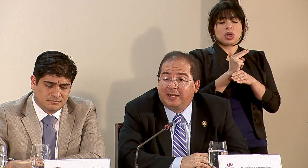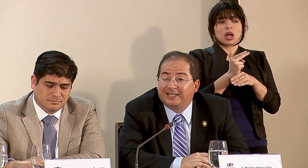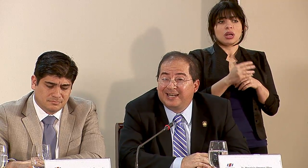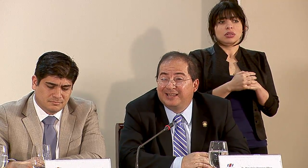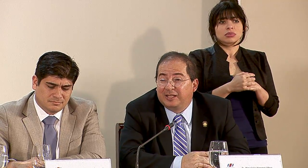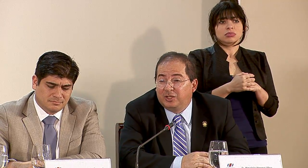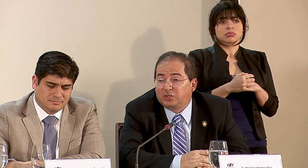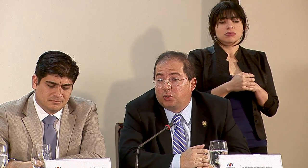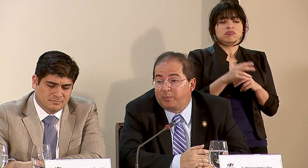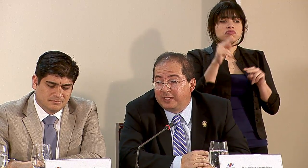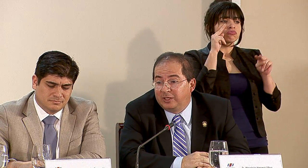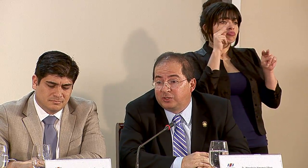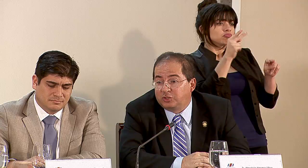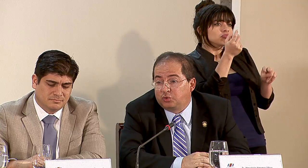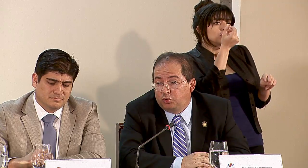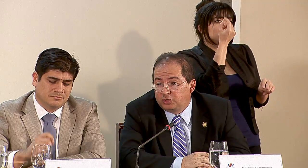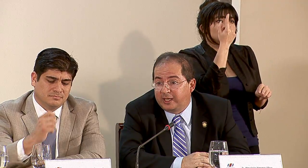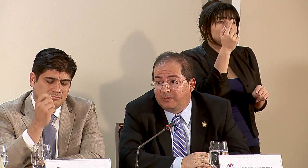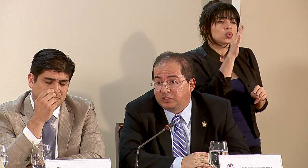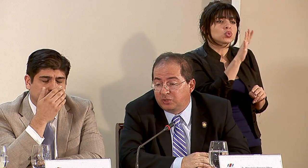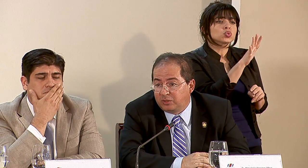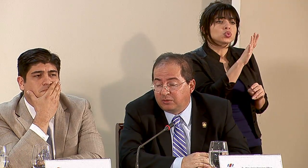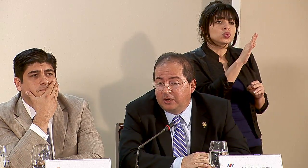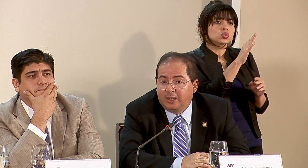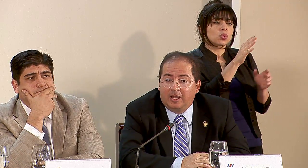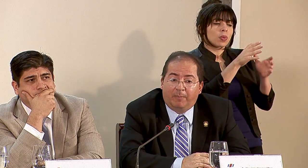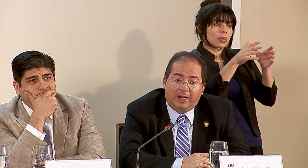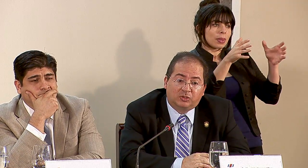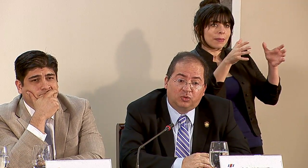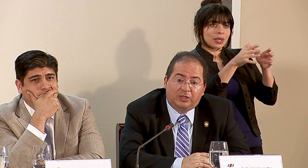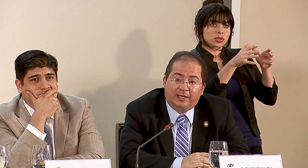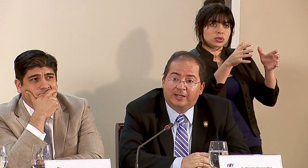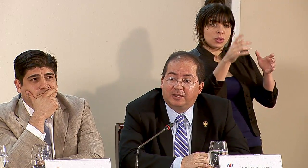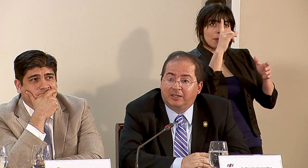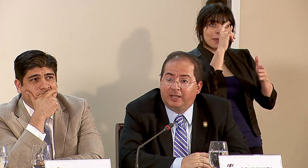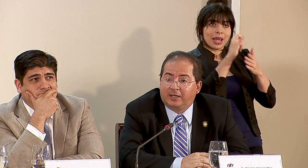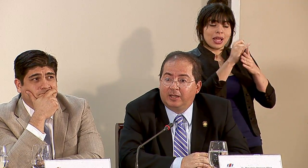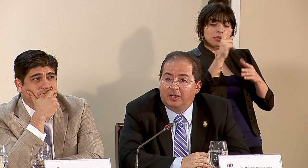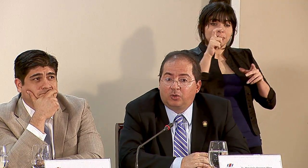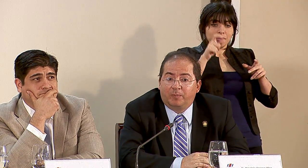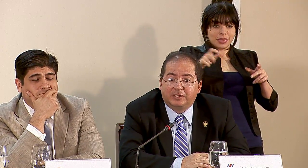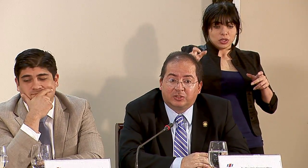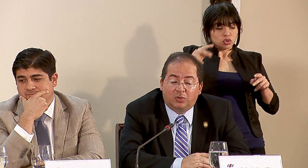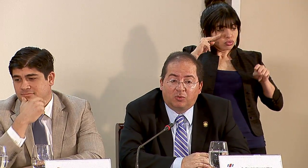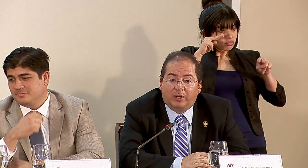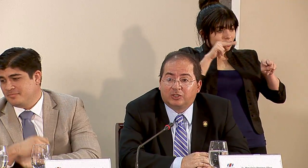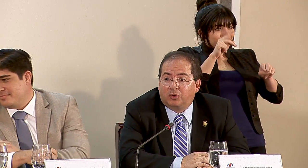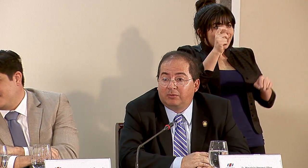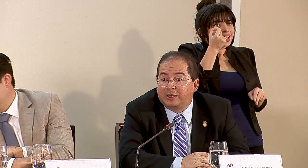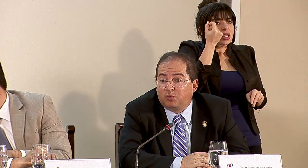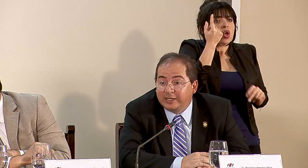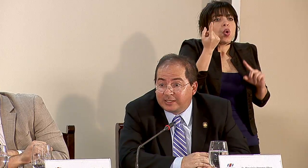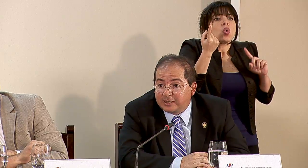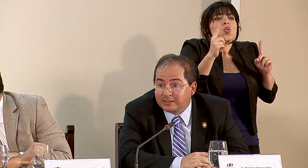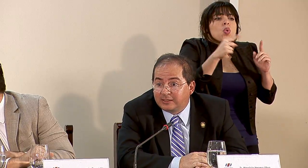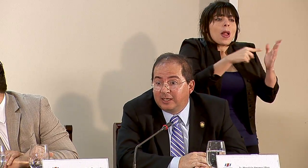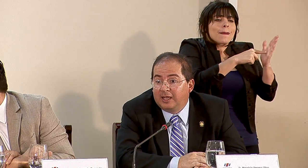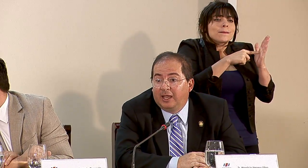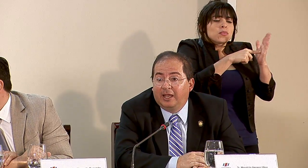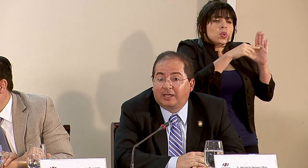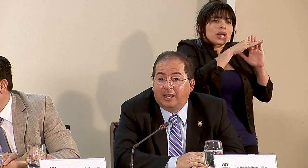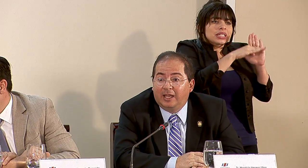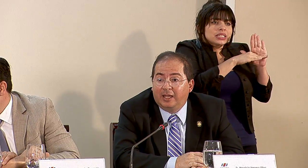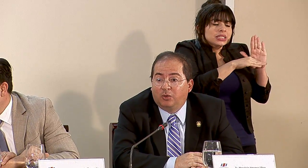que tienen que ser entendidos y comprendidos en su justa dimensión para eso uno tiene que entender con precisión cuáles son las muestras